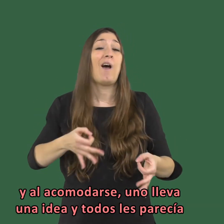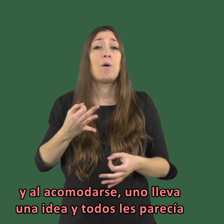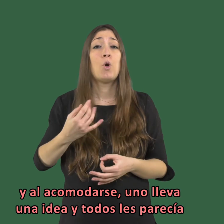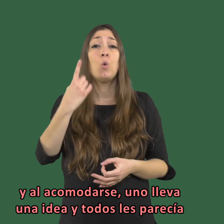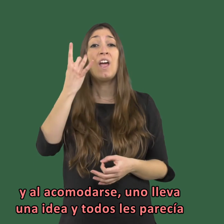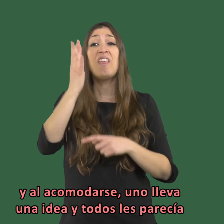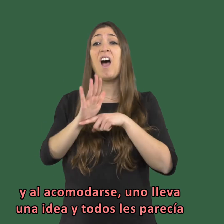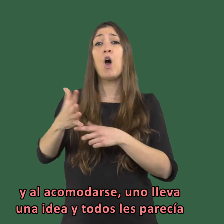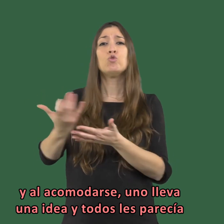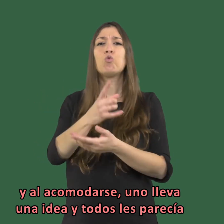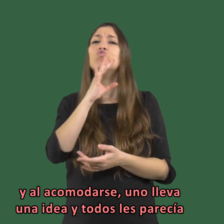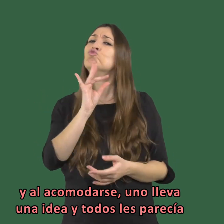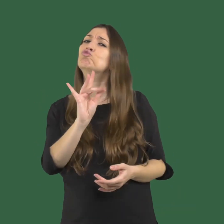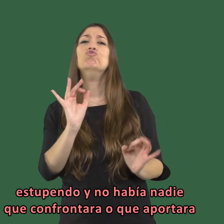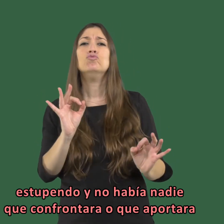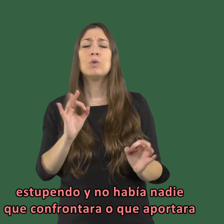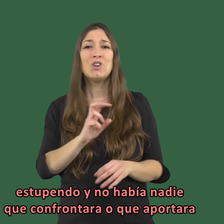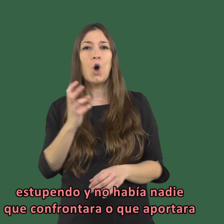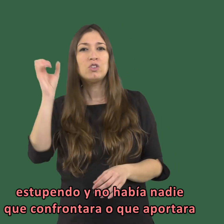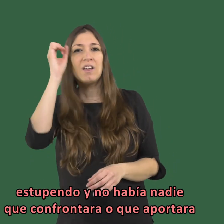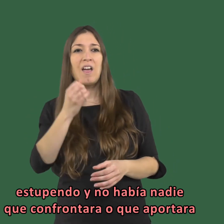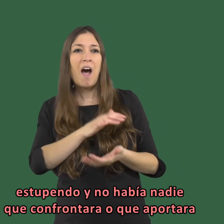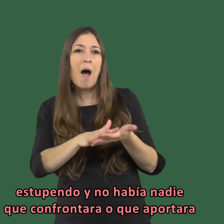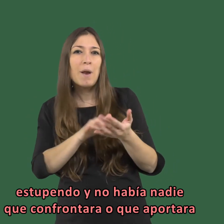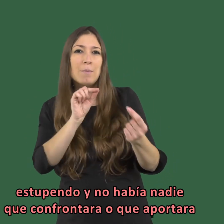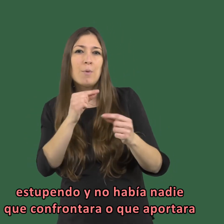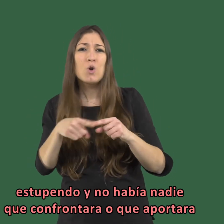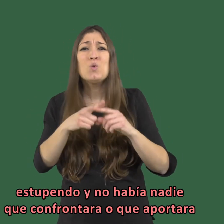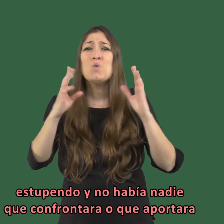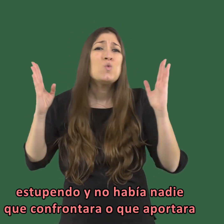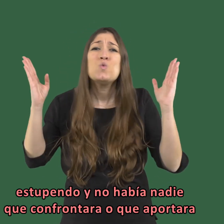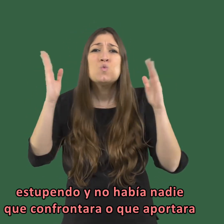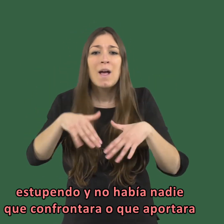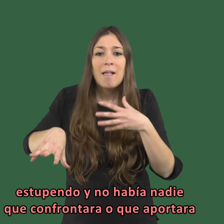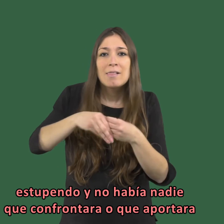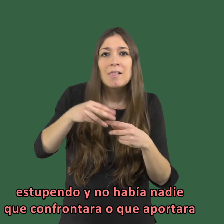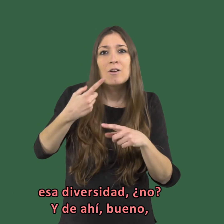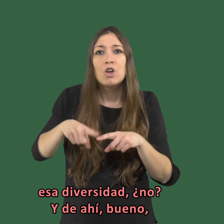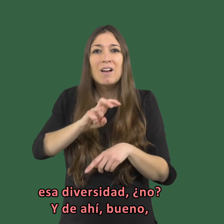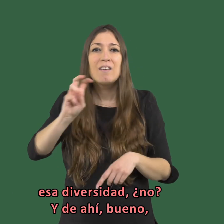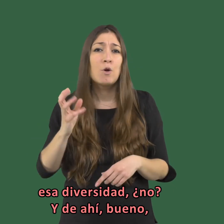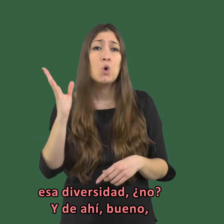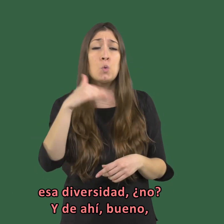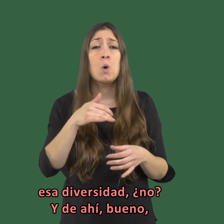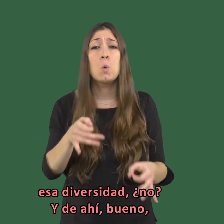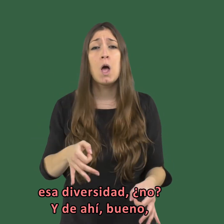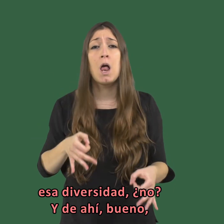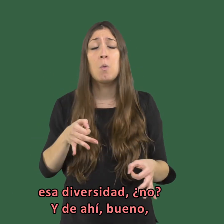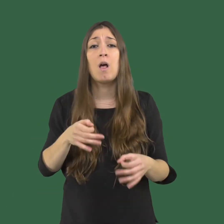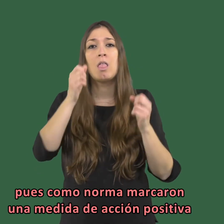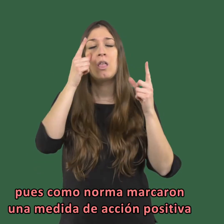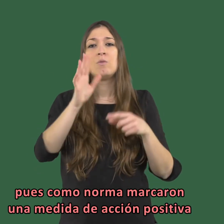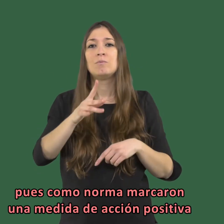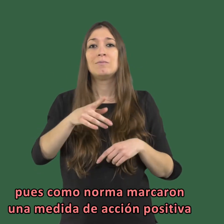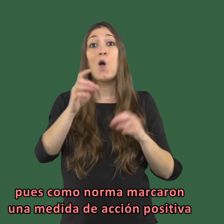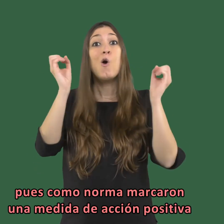acomodarse, claro, uno llevaba una idea y a todos les parecía estupendo. Y no había nadie que confrontara o que aportara esa diversidad, ¿no? Y de ahí, bueno, pues